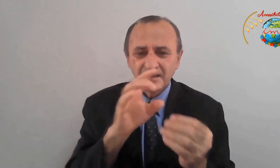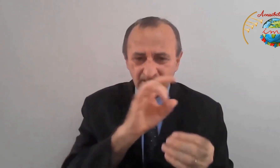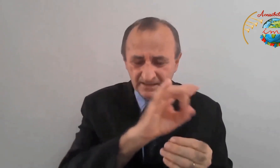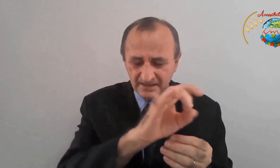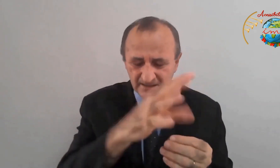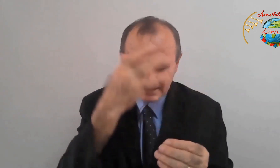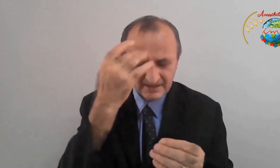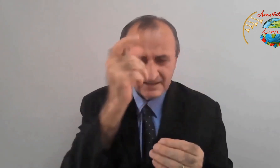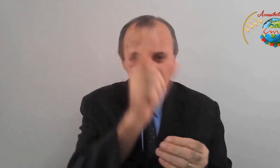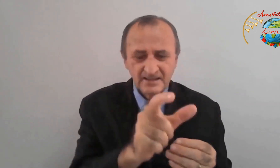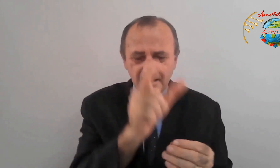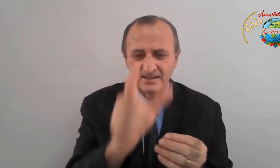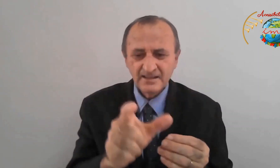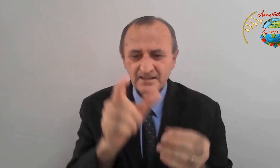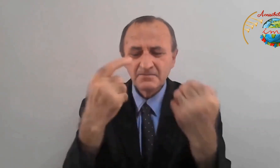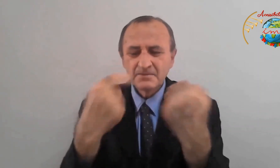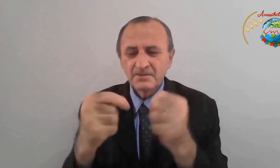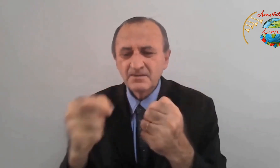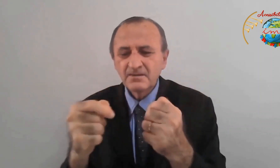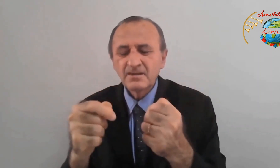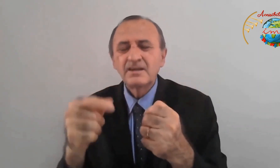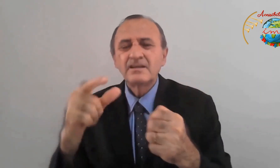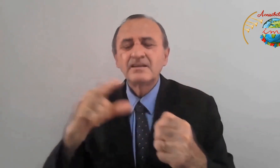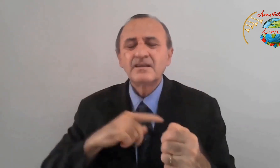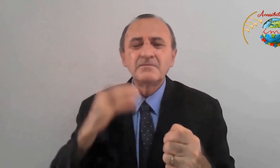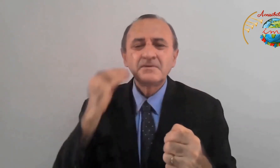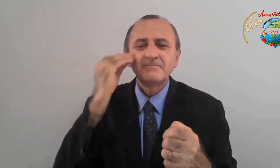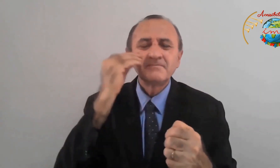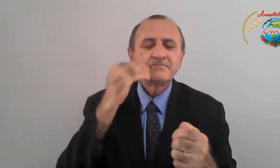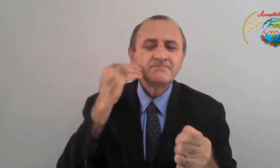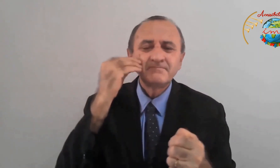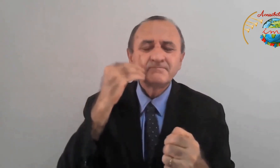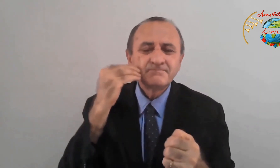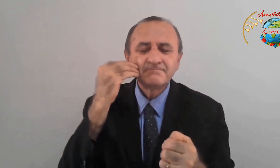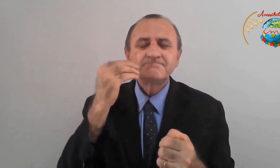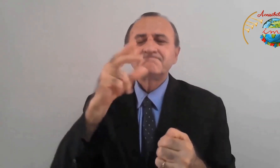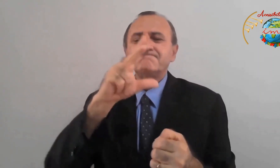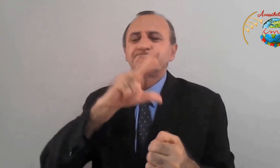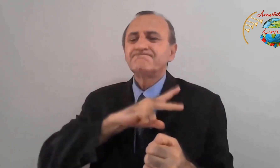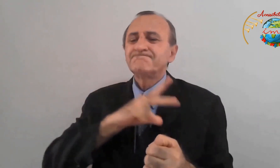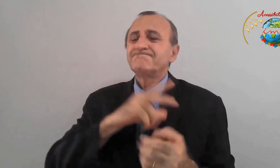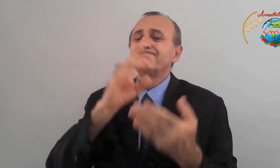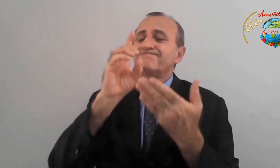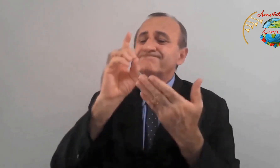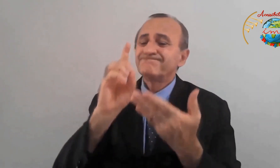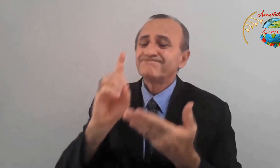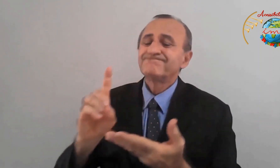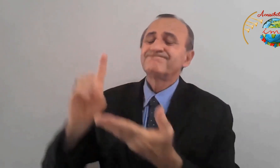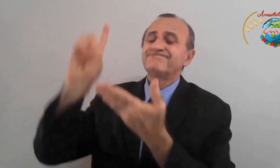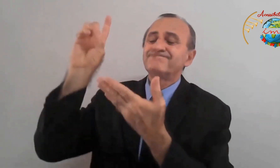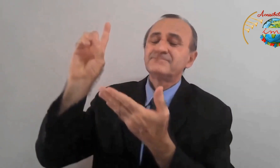Resumindo rapidamente aqui no que nós comentamos, então nós precisamos o quê? Ter uma experiência pessoal com